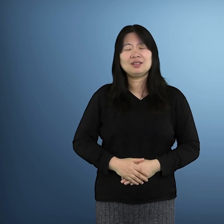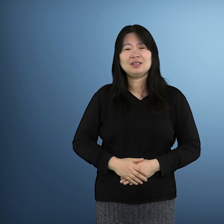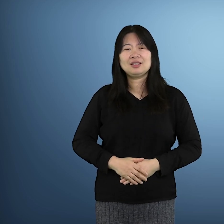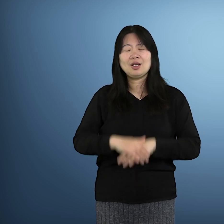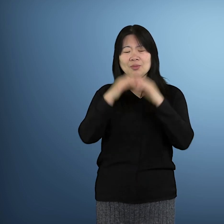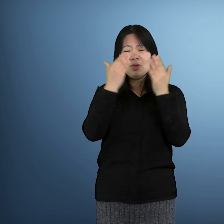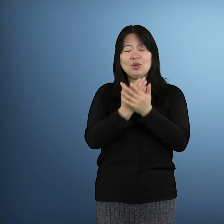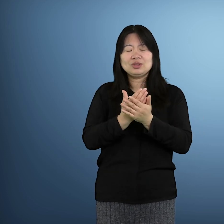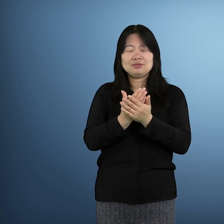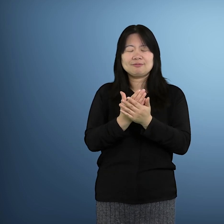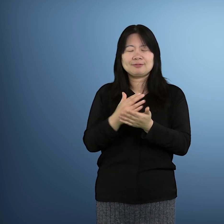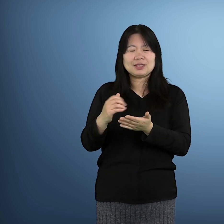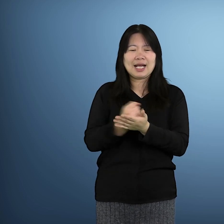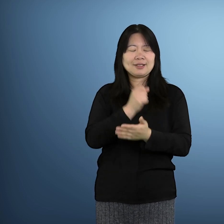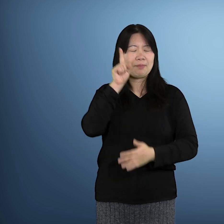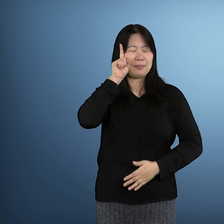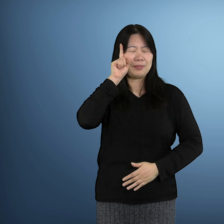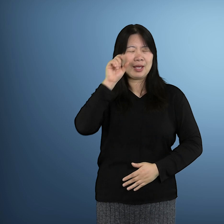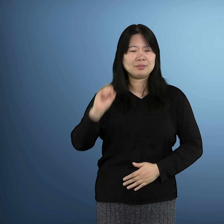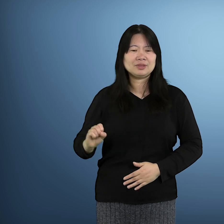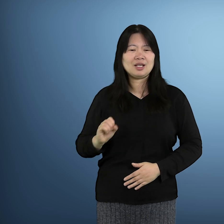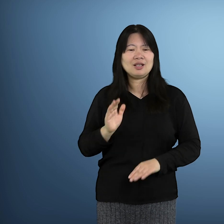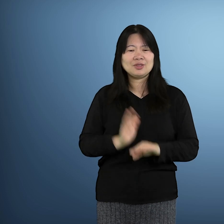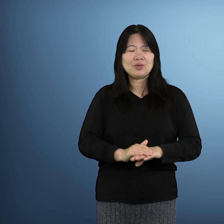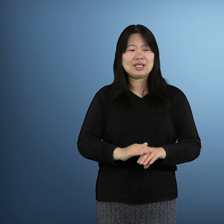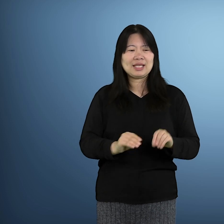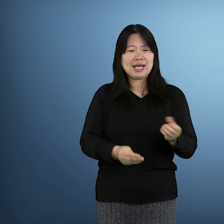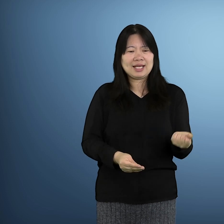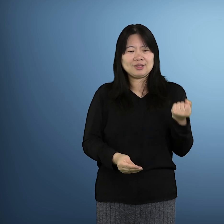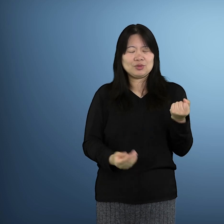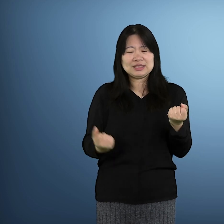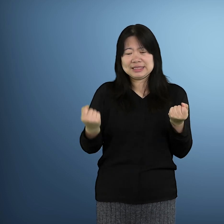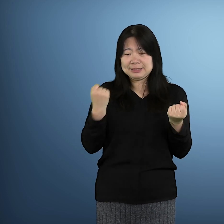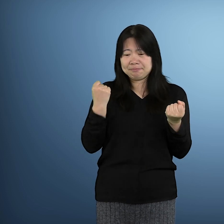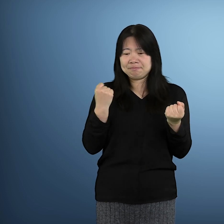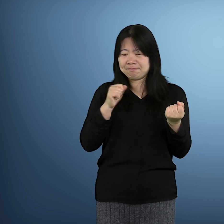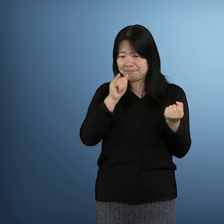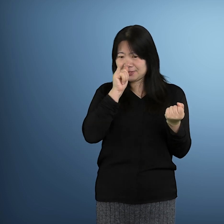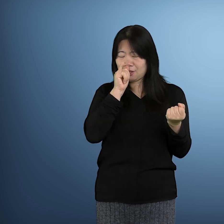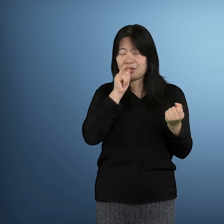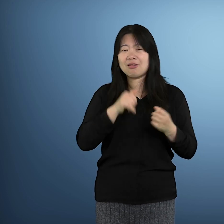걸 가지고 있고 손에 땀이 있고 힘이 있을 때는